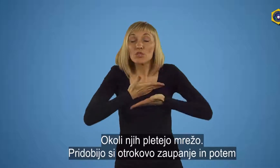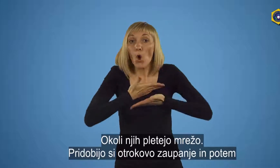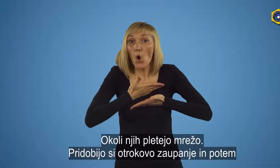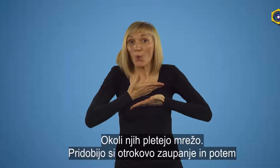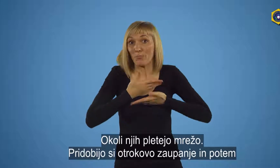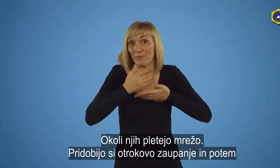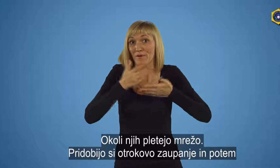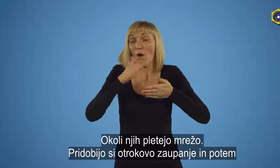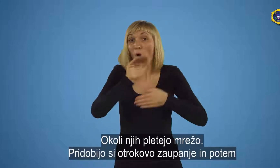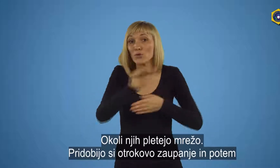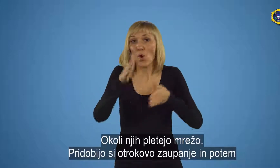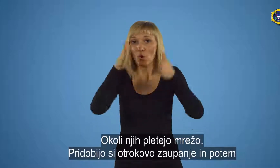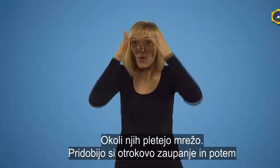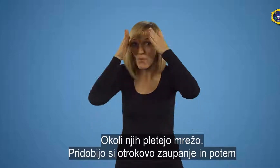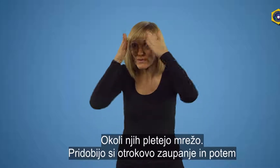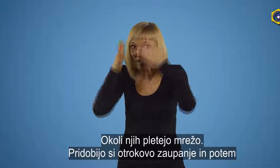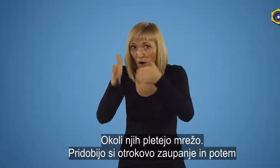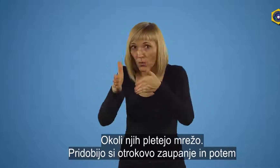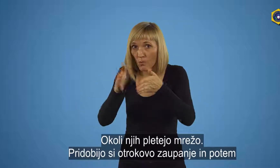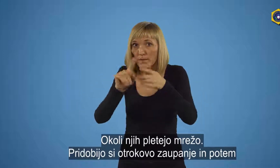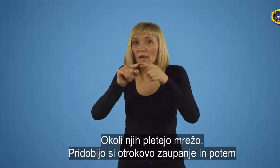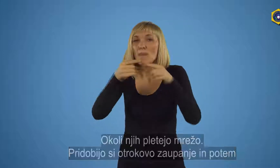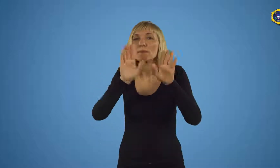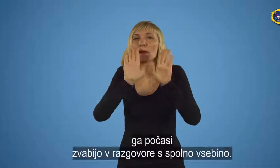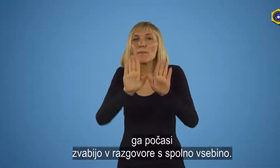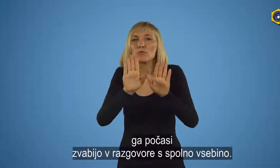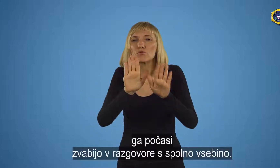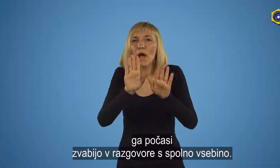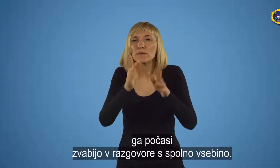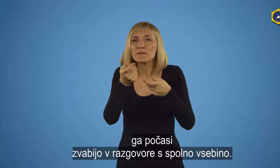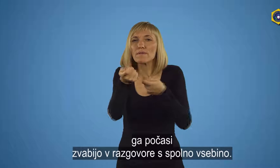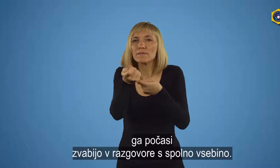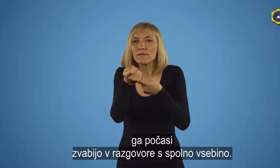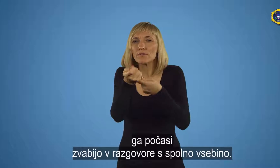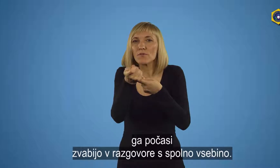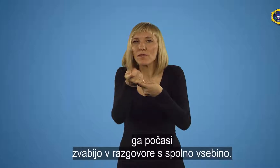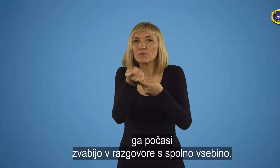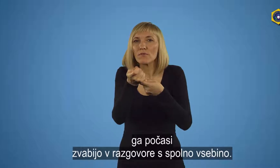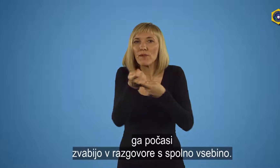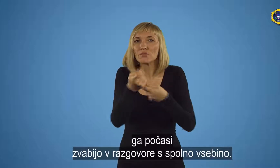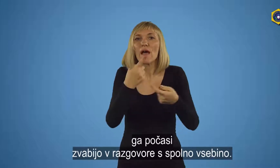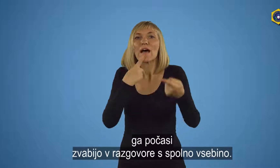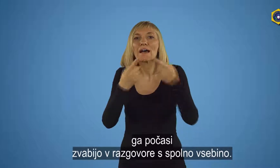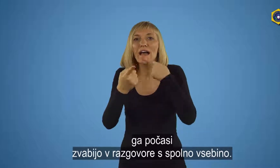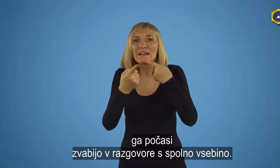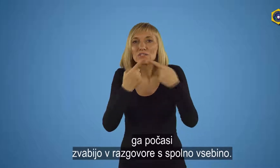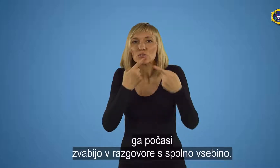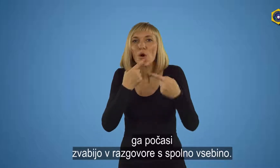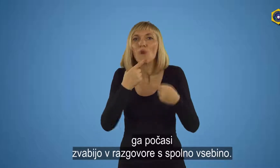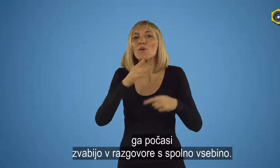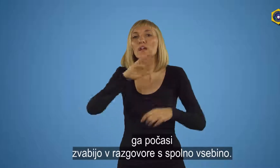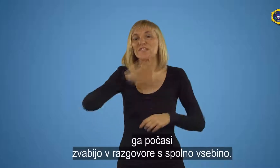Pridobijo si otrokovo zaupanje in potem ga počasi zvabijo v razgovore s spolno vsebino.